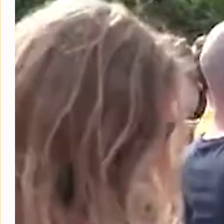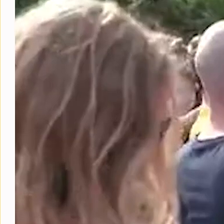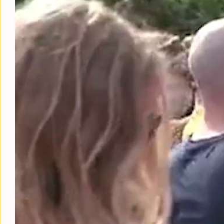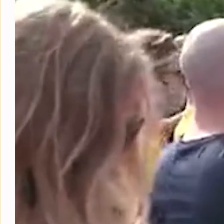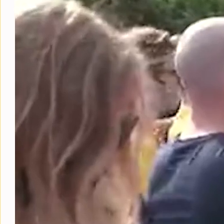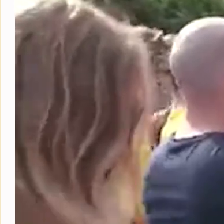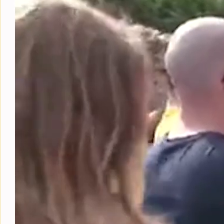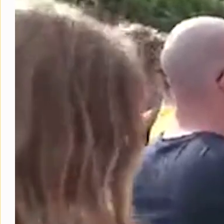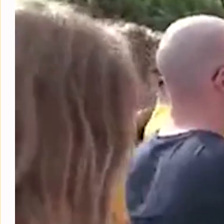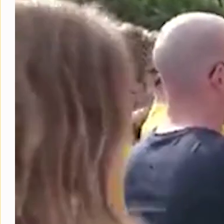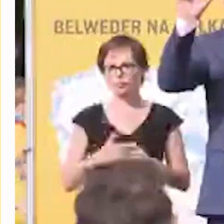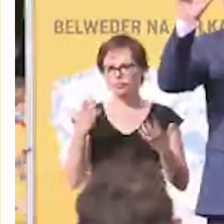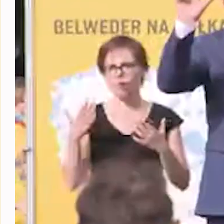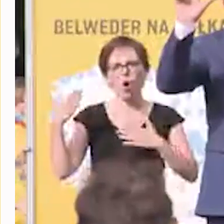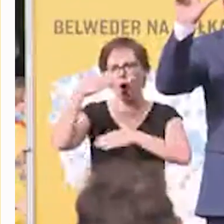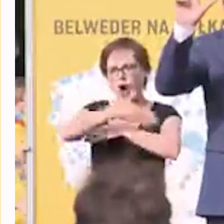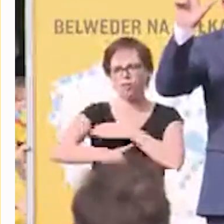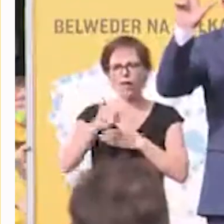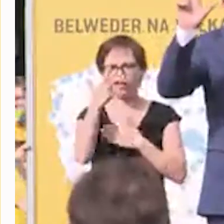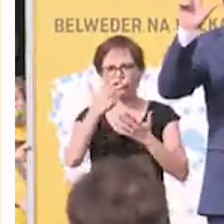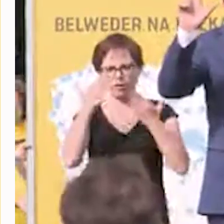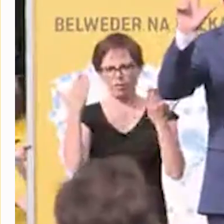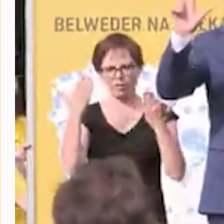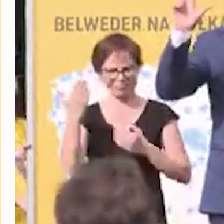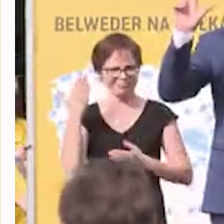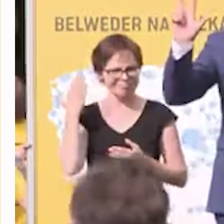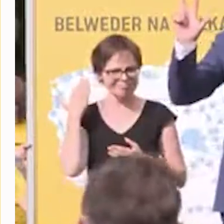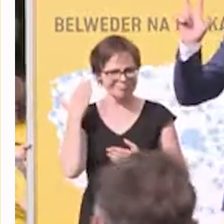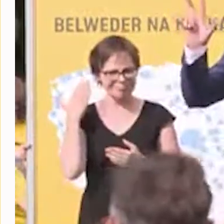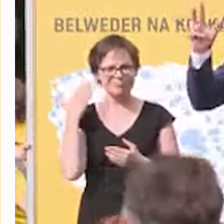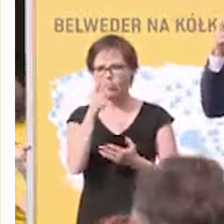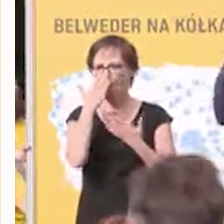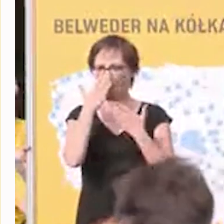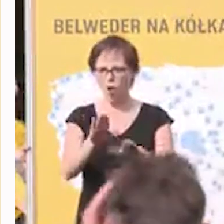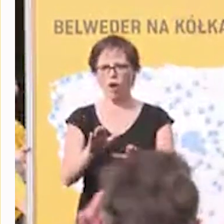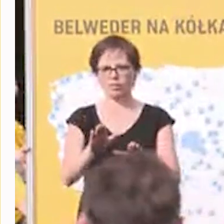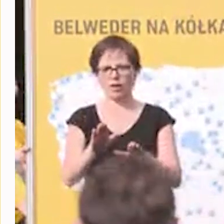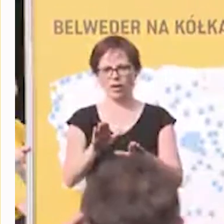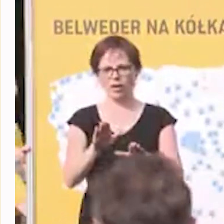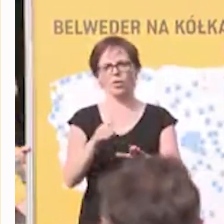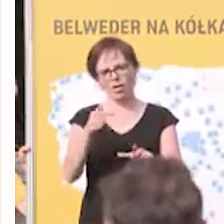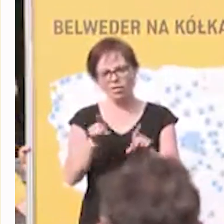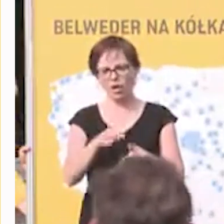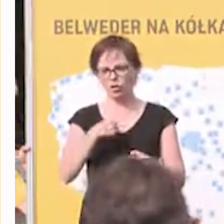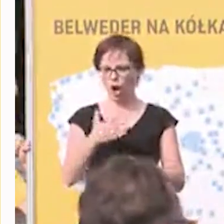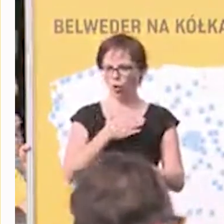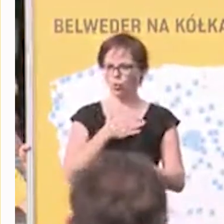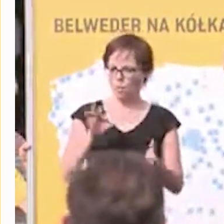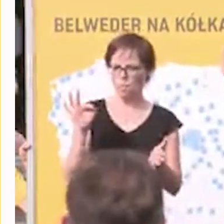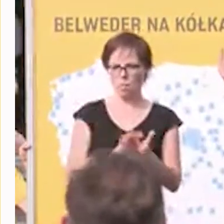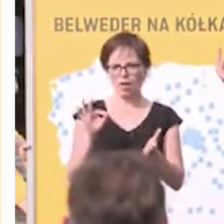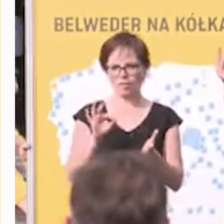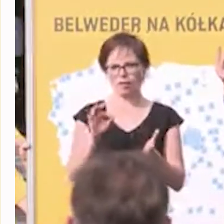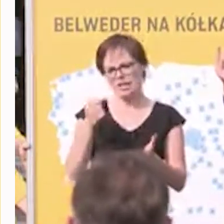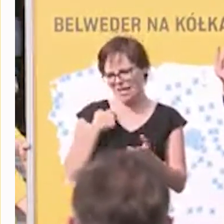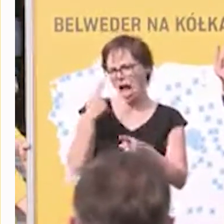Ostatnie 3 dni pokazały mi i utwierdziły mnie, i emocjonalnie, i intelektualnie, a ja trochę